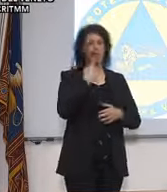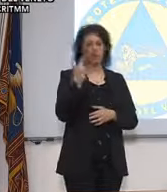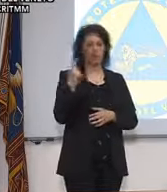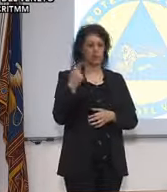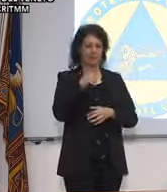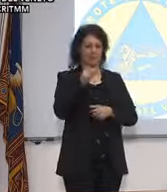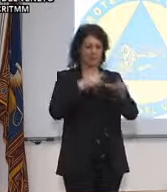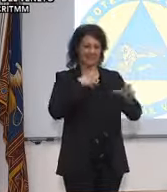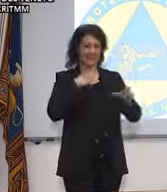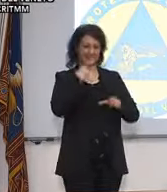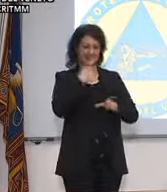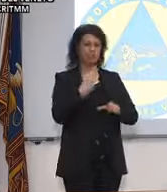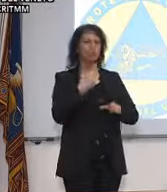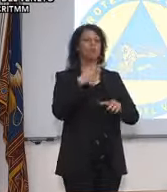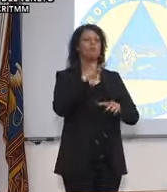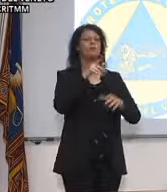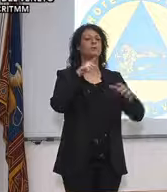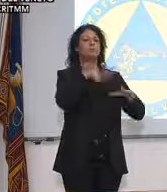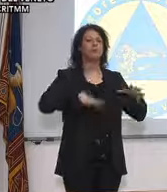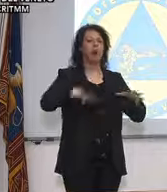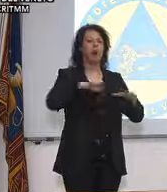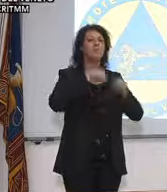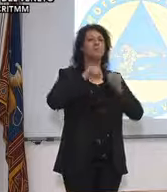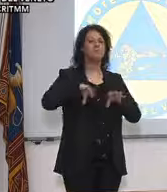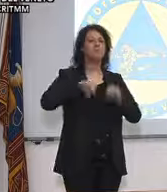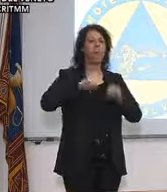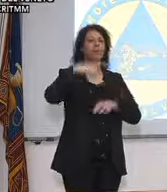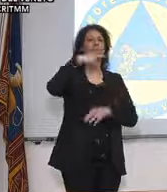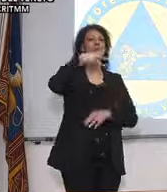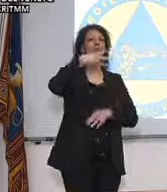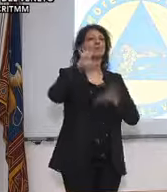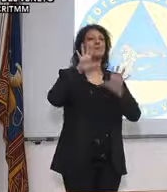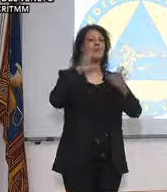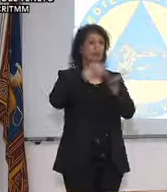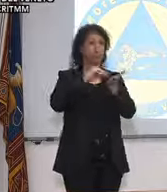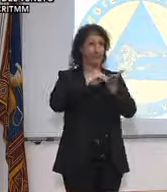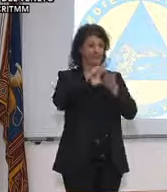si veicola più facilmente, non che ci sia una, come dire,